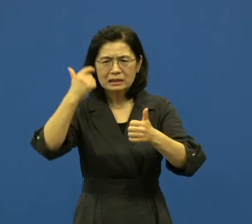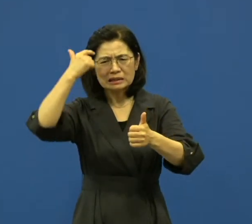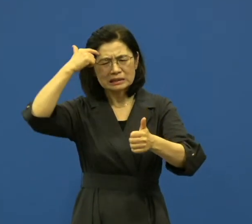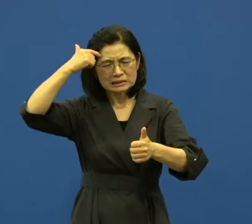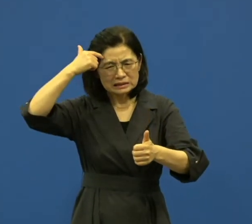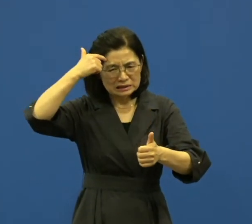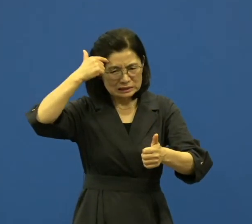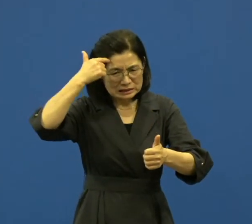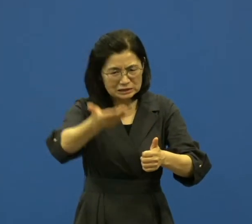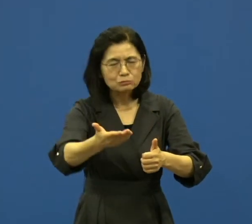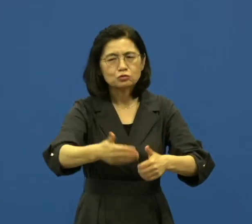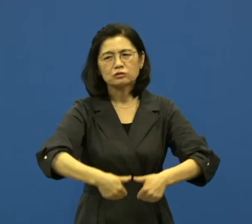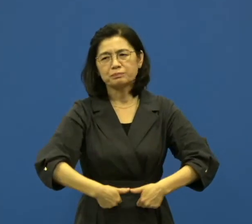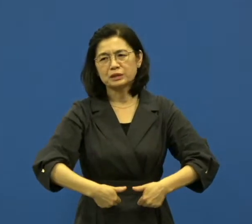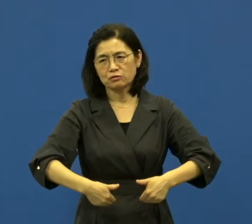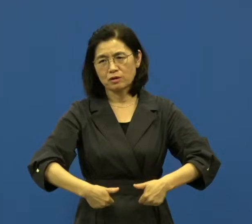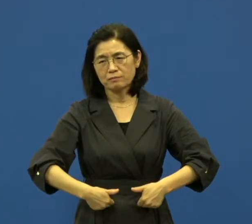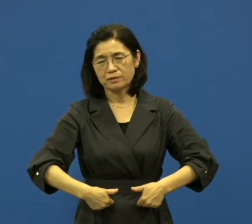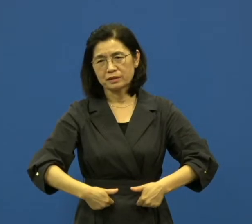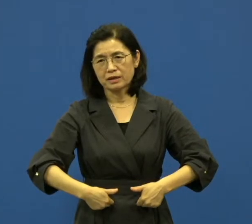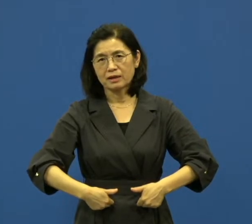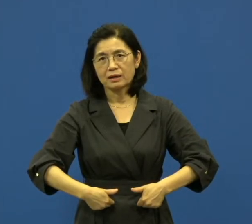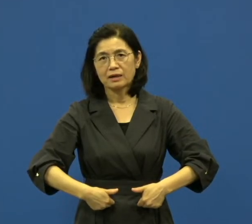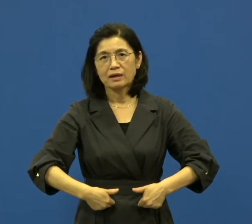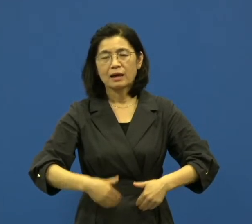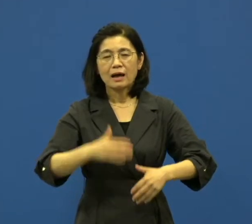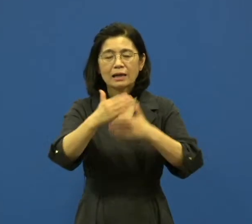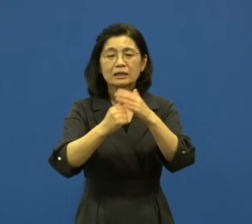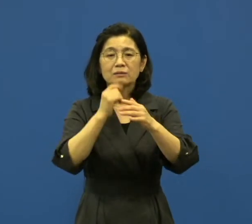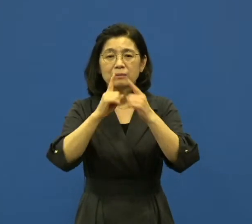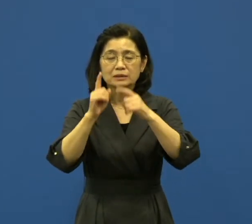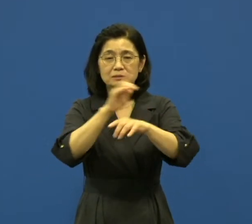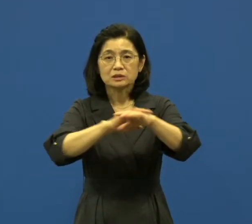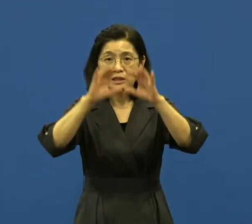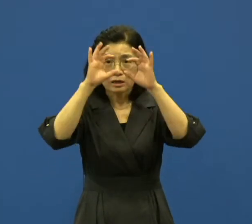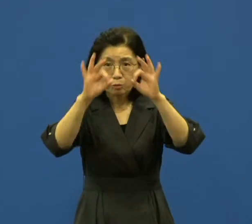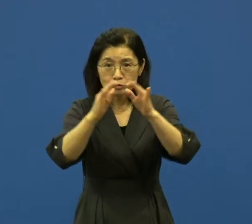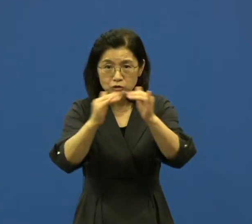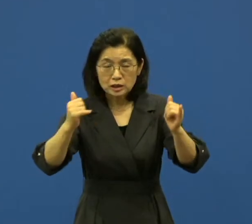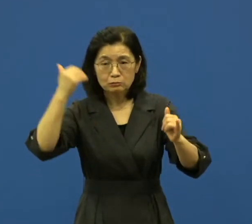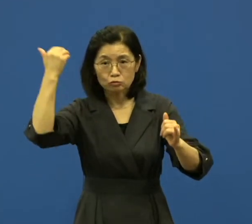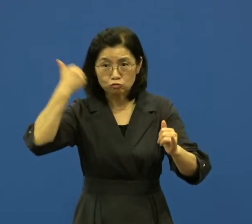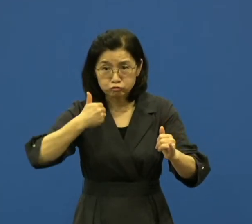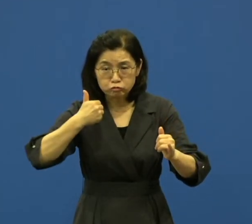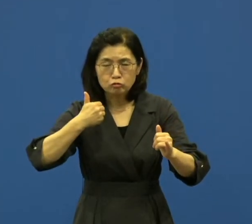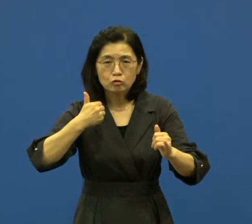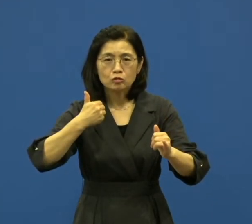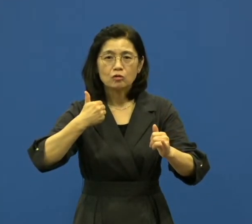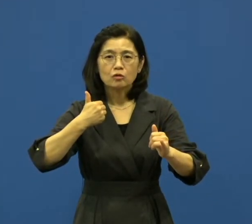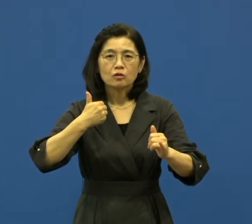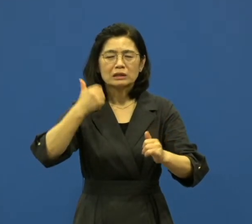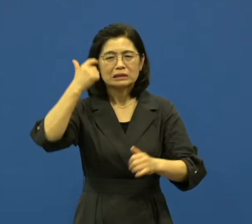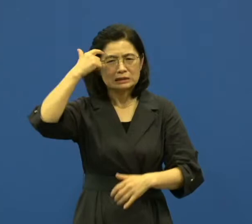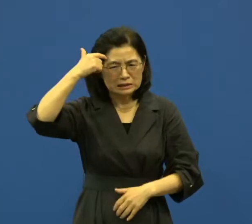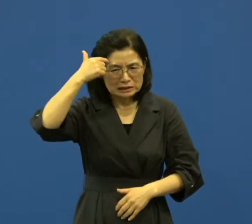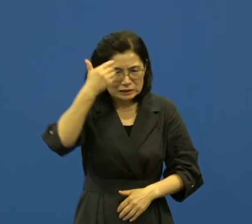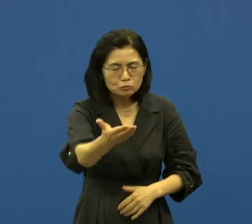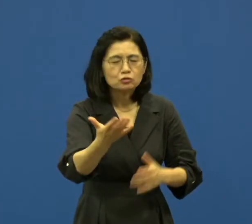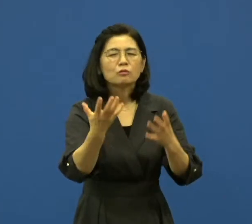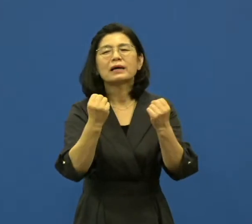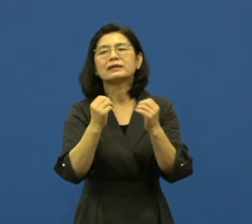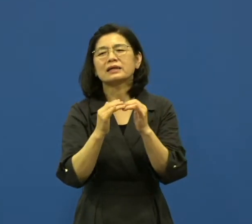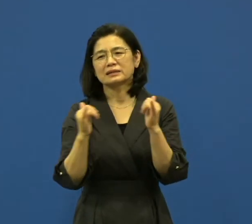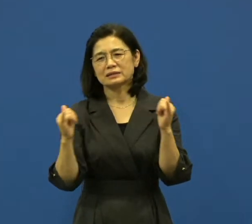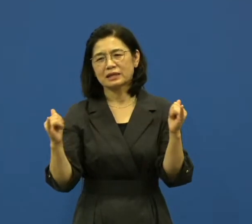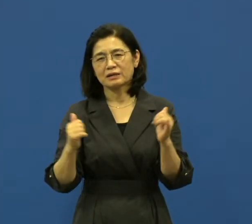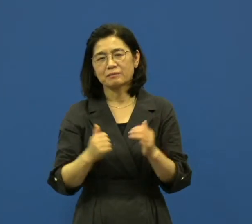안에 질문이 생겨요. 누가 잘 듣는 사람입니까? 질문을 가진 사람. 올 때 여러분, 이런 집회 때 여러분이 어떤